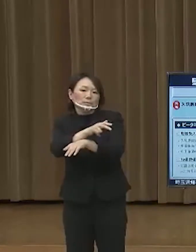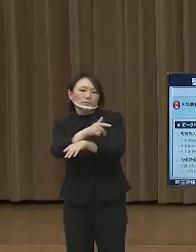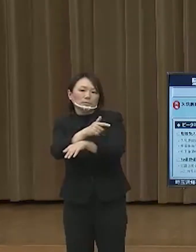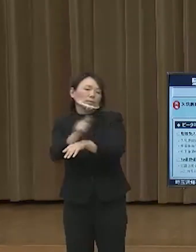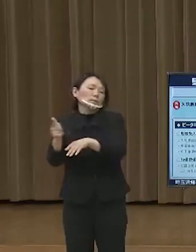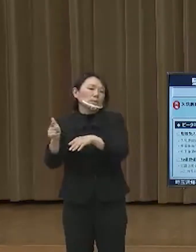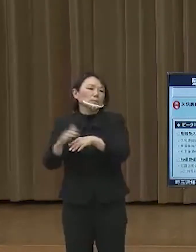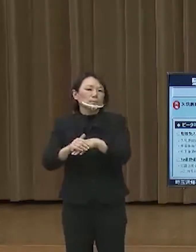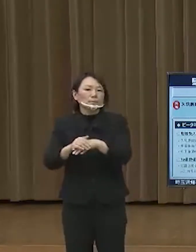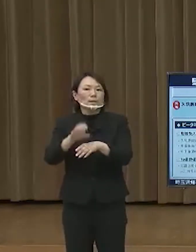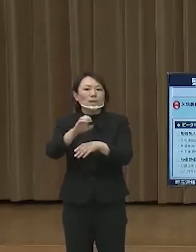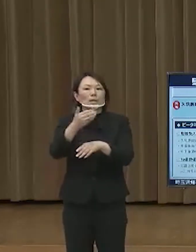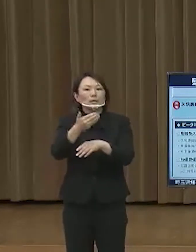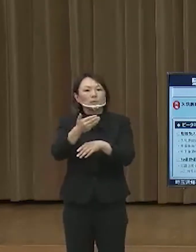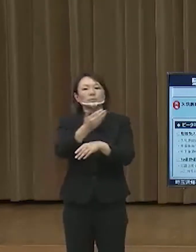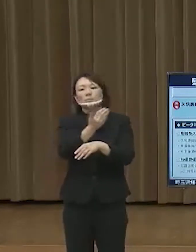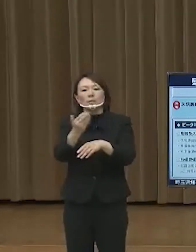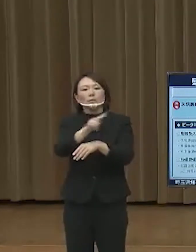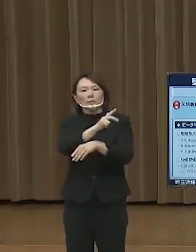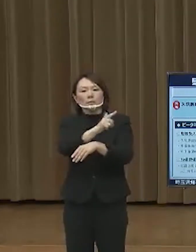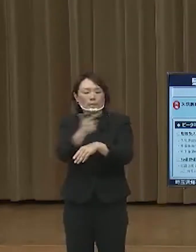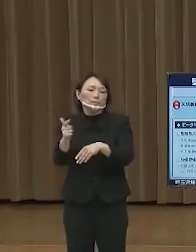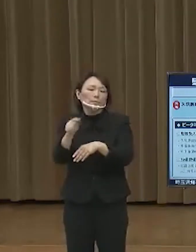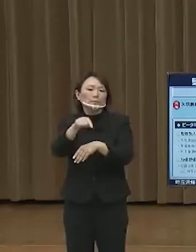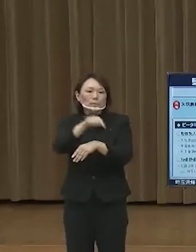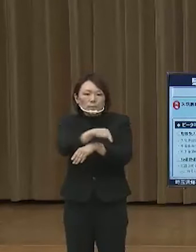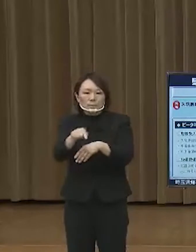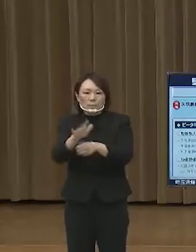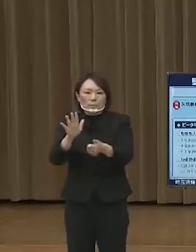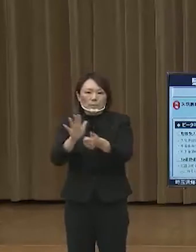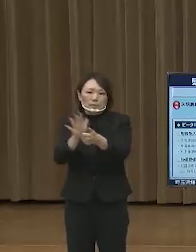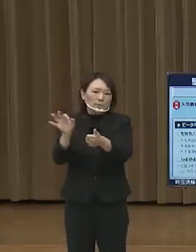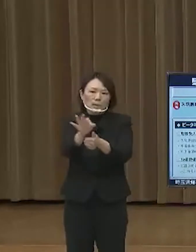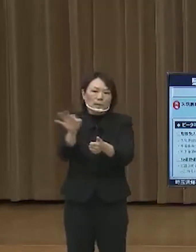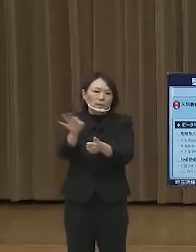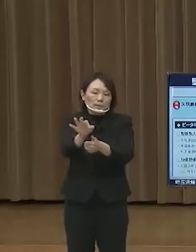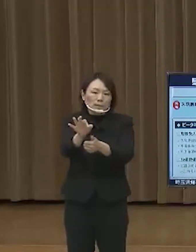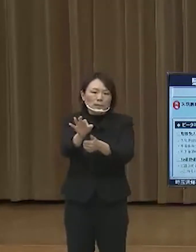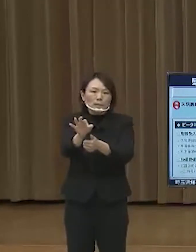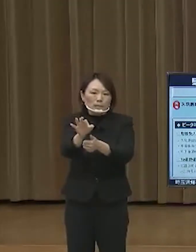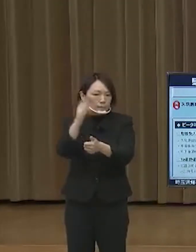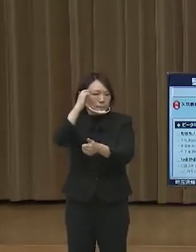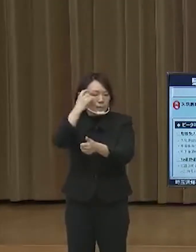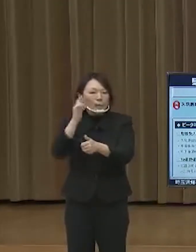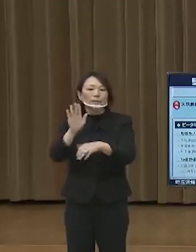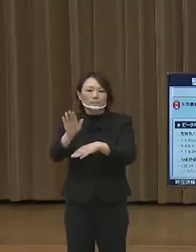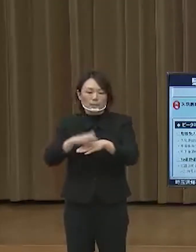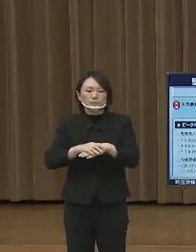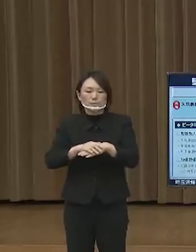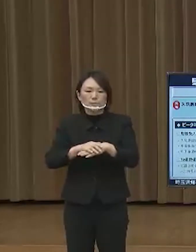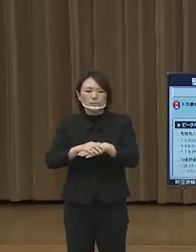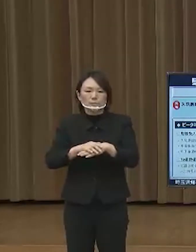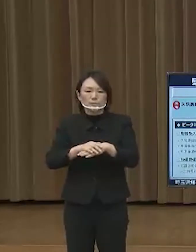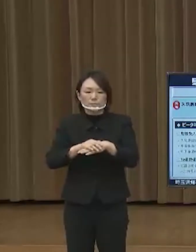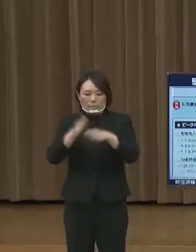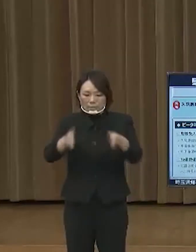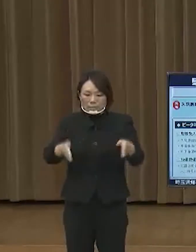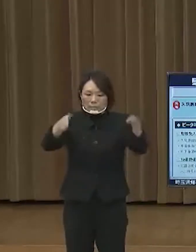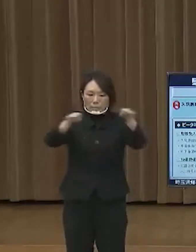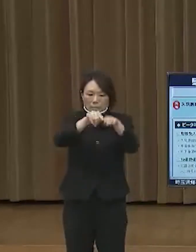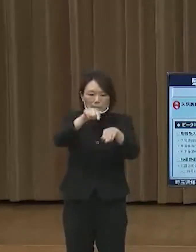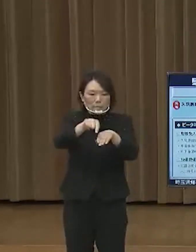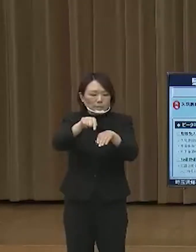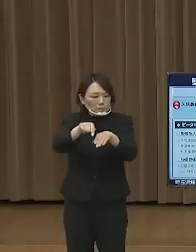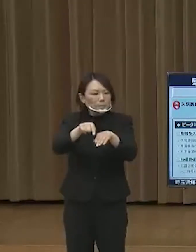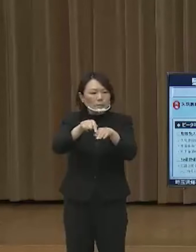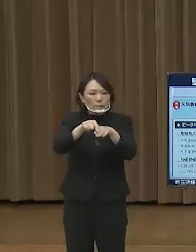クモ、こういったものについても今回手当をさせていただいています。そのような中でハード面の支援をしたわけです